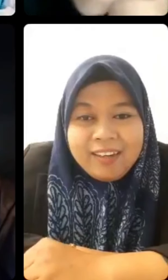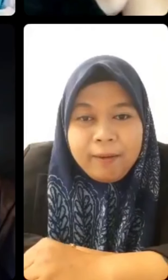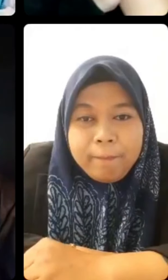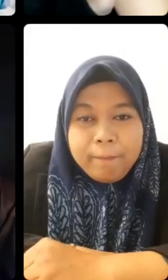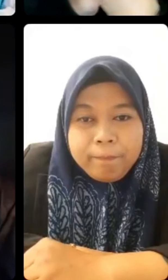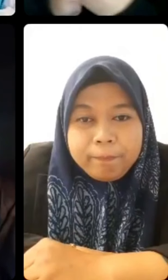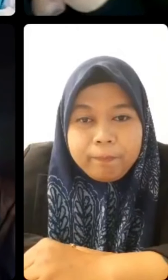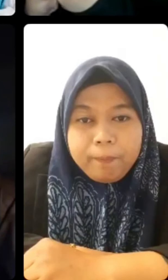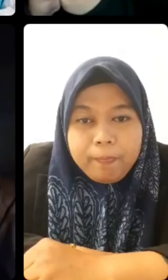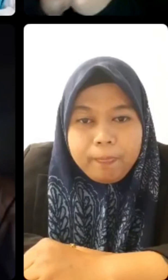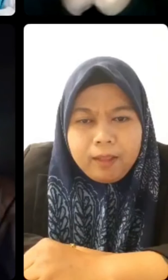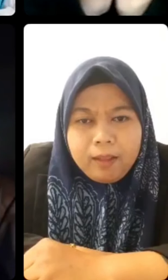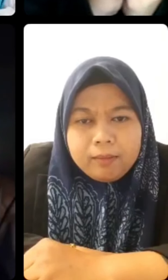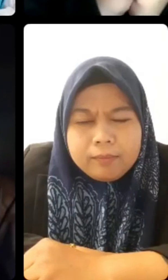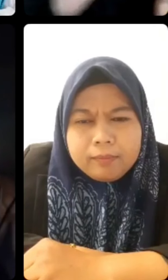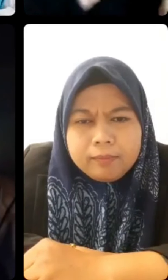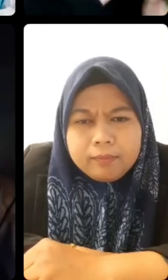Dan